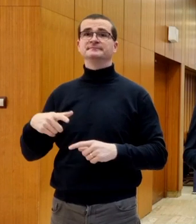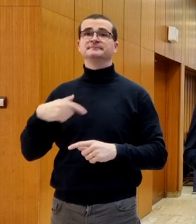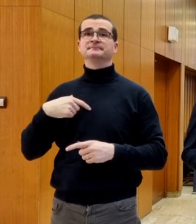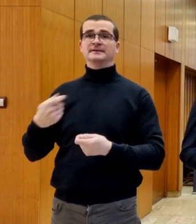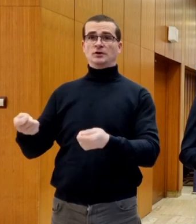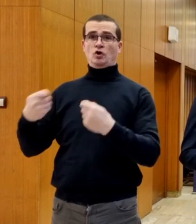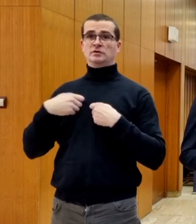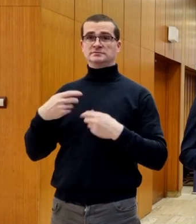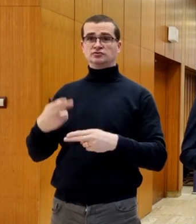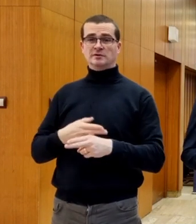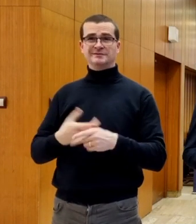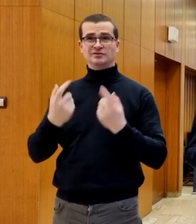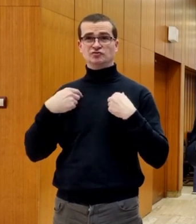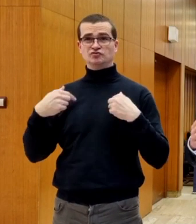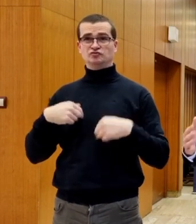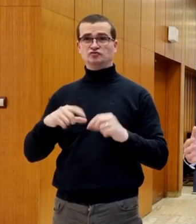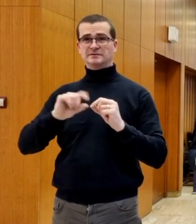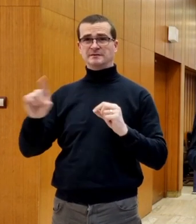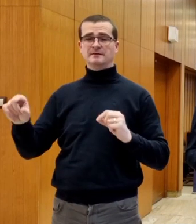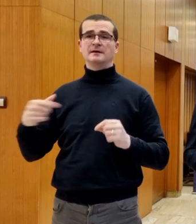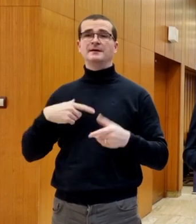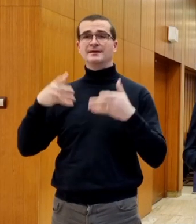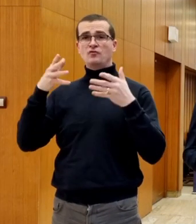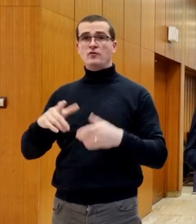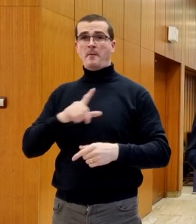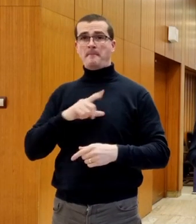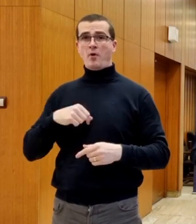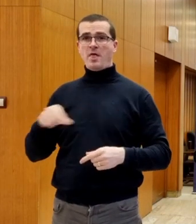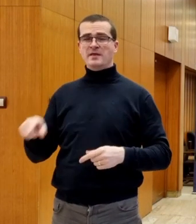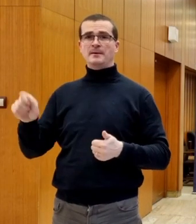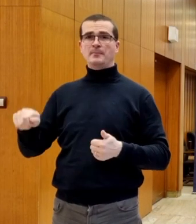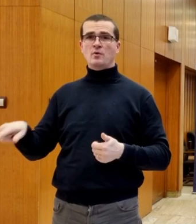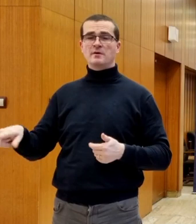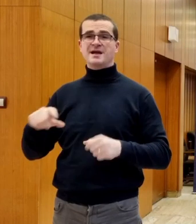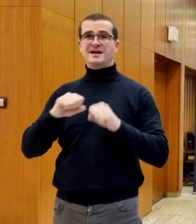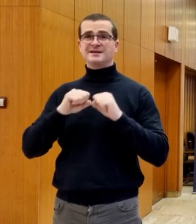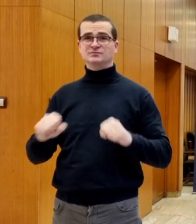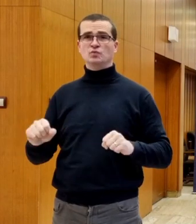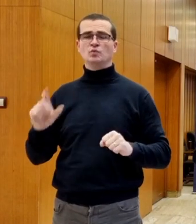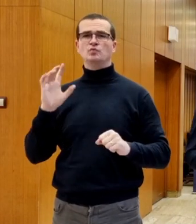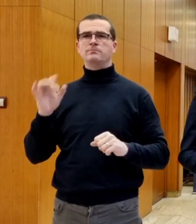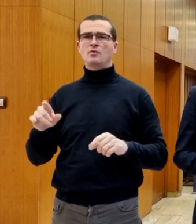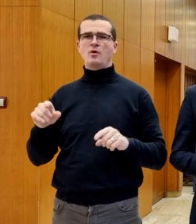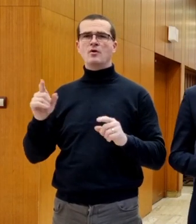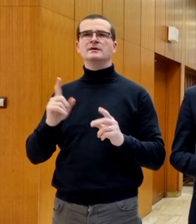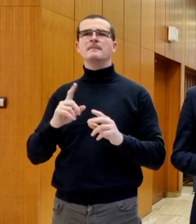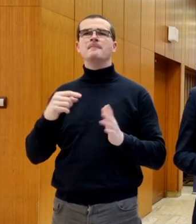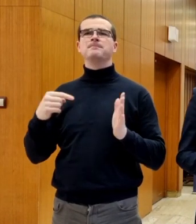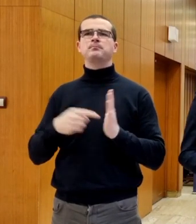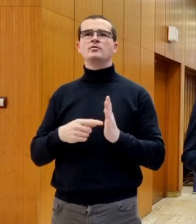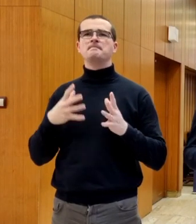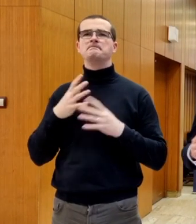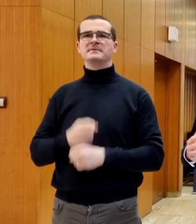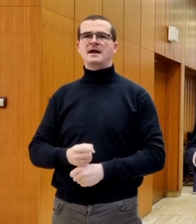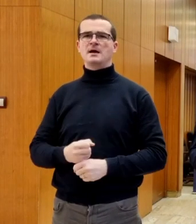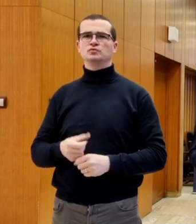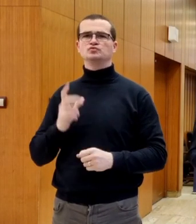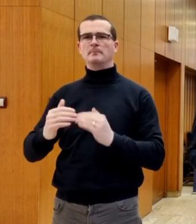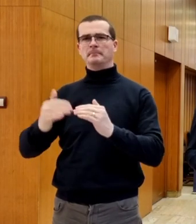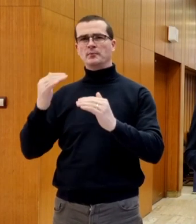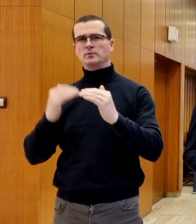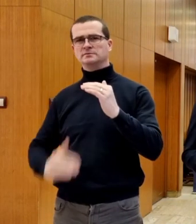krajinu, Slovensko, alebo dôveryhodnosť polície, prokuratúry a súdov bola na bode mrazu, dovolím si takto povedať, naozaj sme boli na